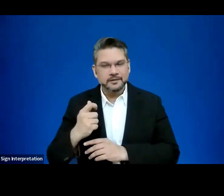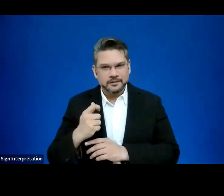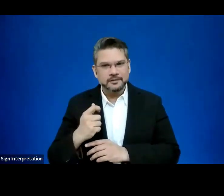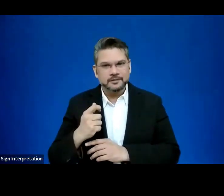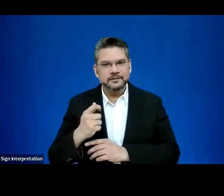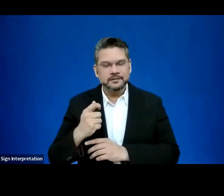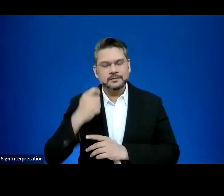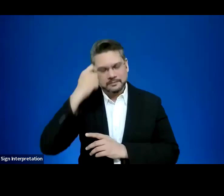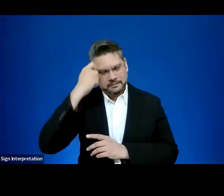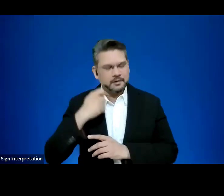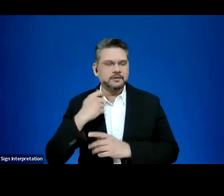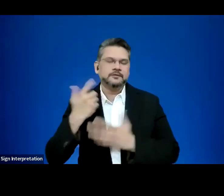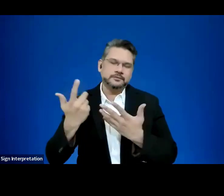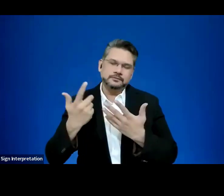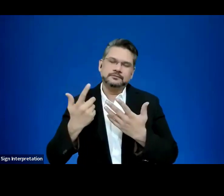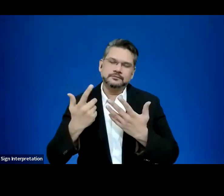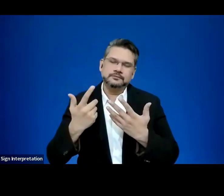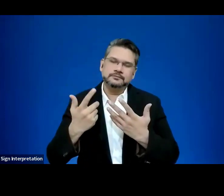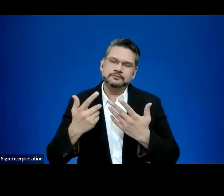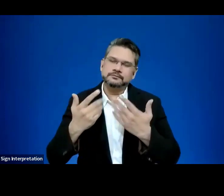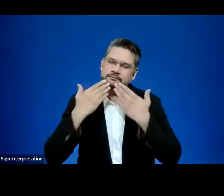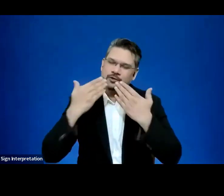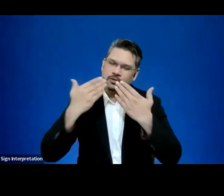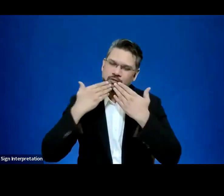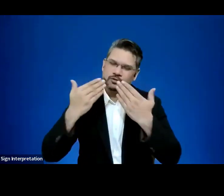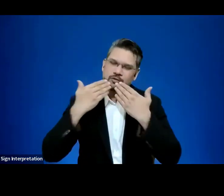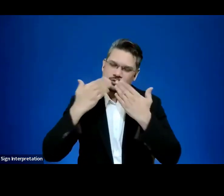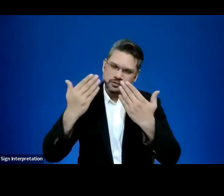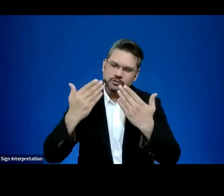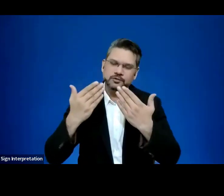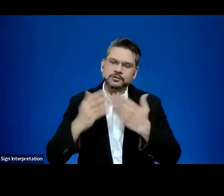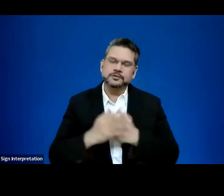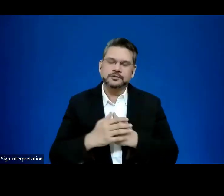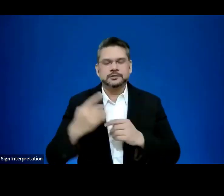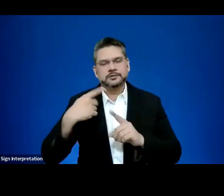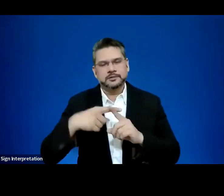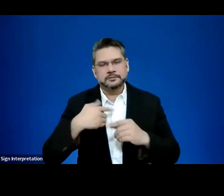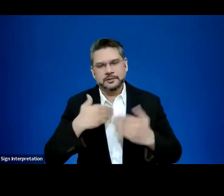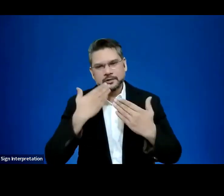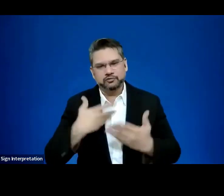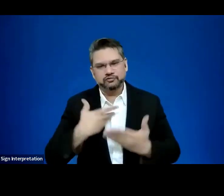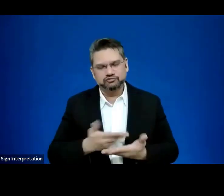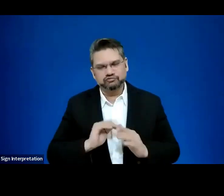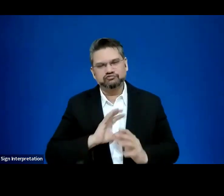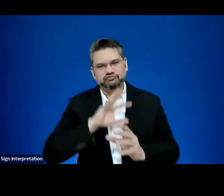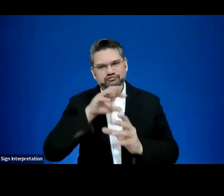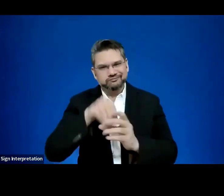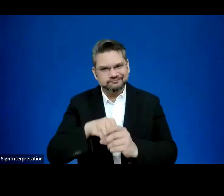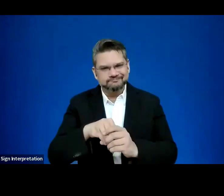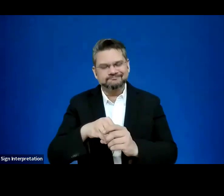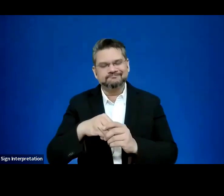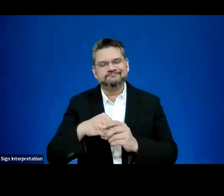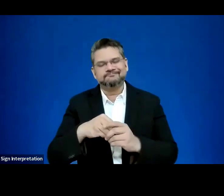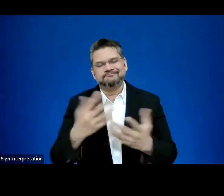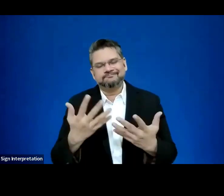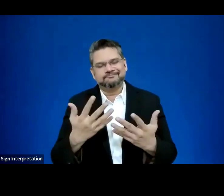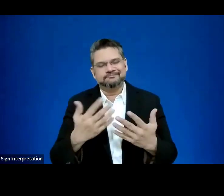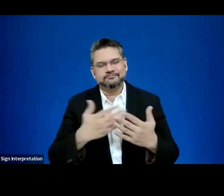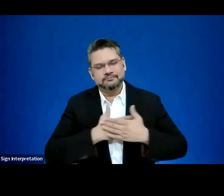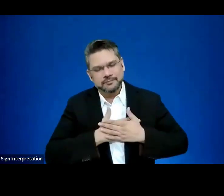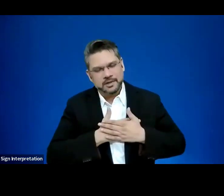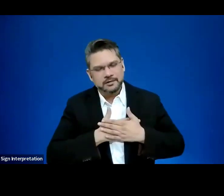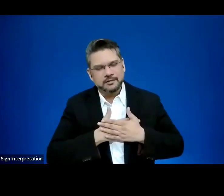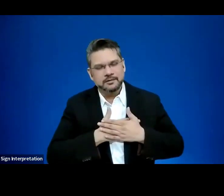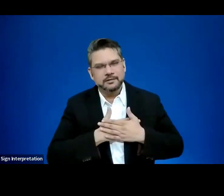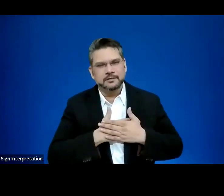参与我们的纪念会，而且所有我们的 Bhargavi 博士给予我们的。来去